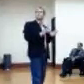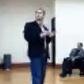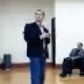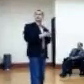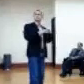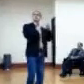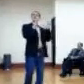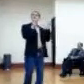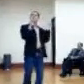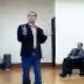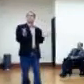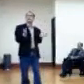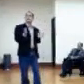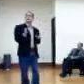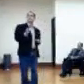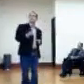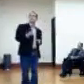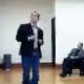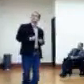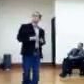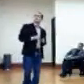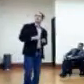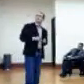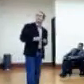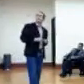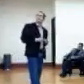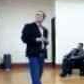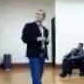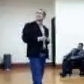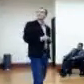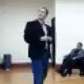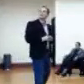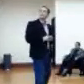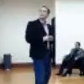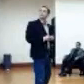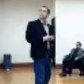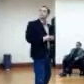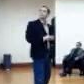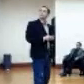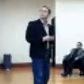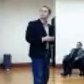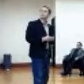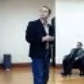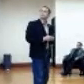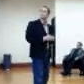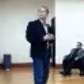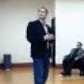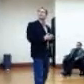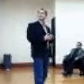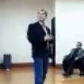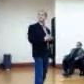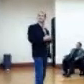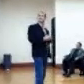Pasa, por favor. ¿Sí? Aquí no necesito que lean, pero solo para hacer una noción muy rápida.